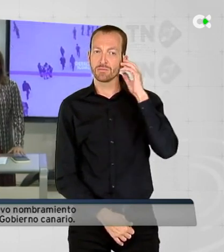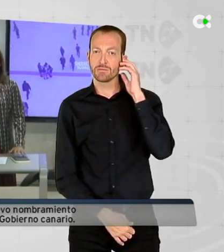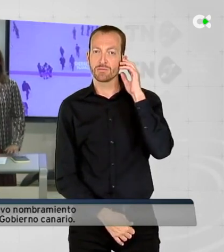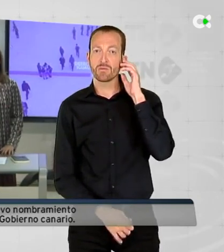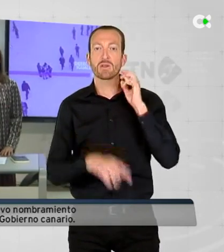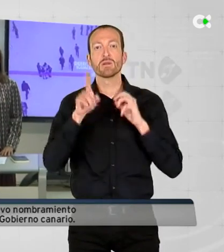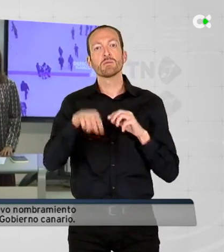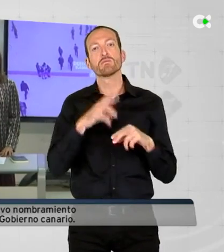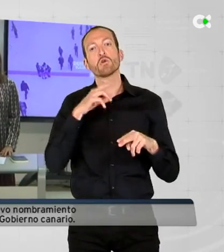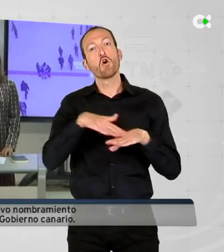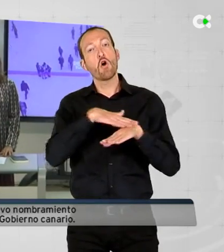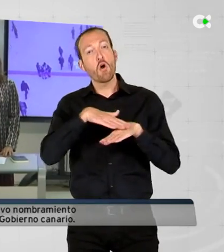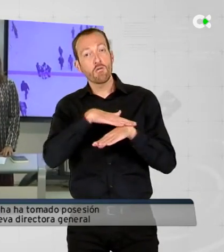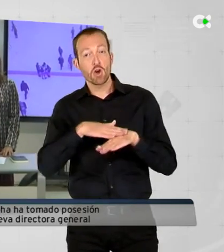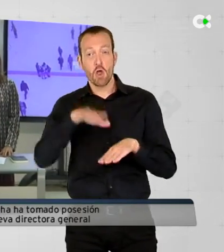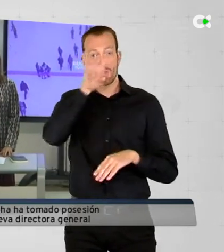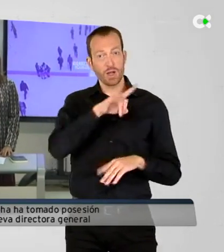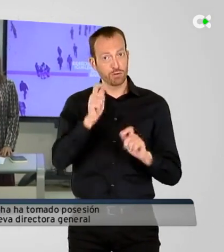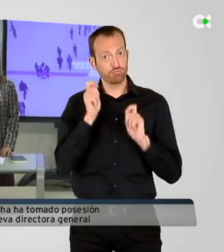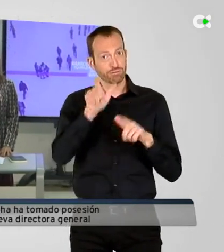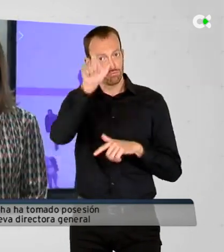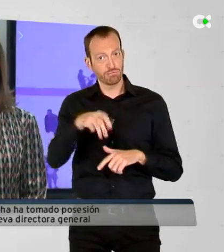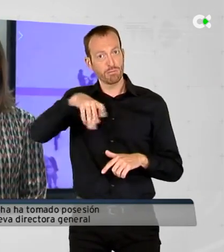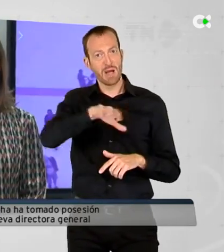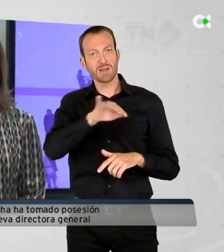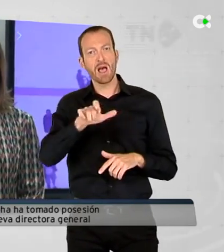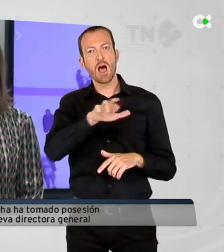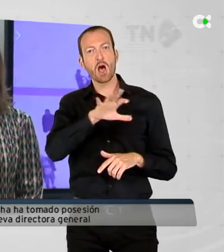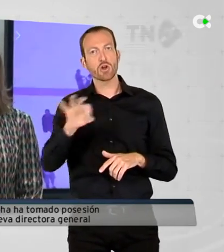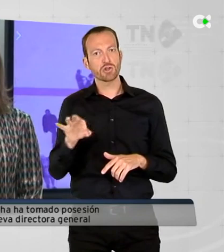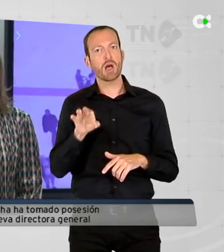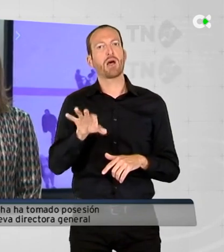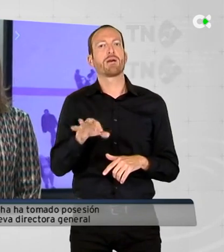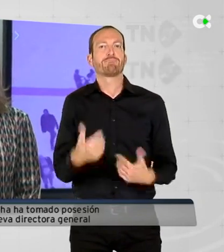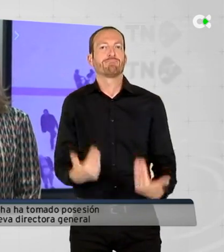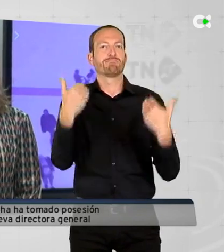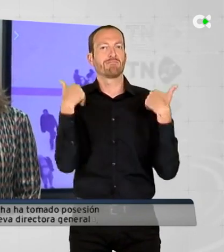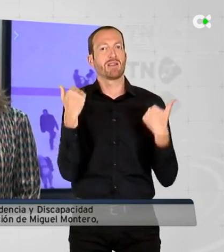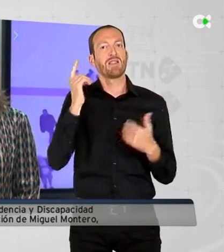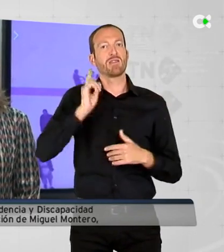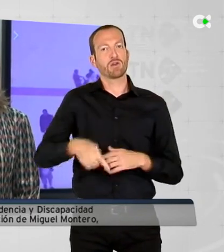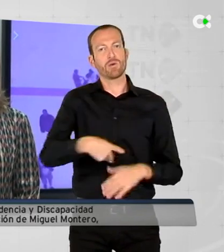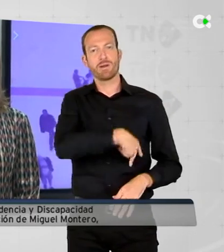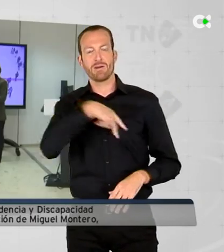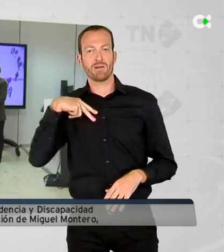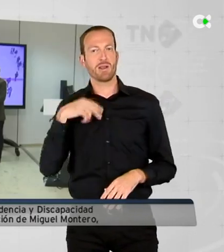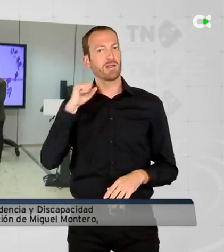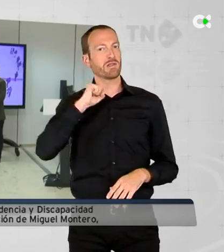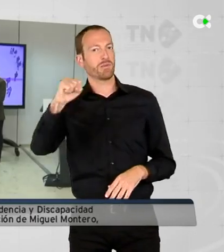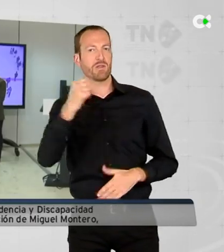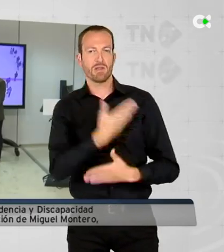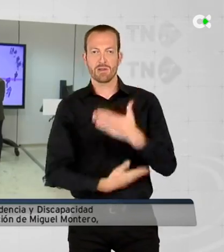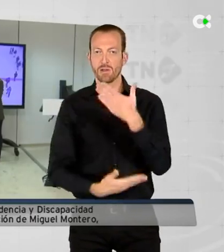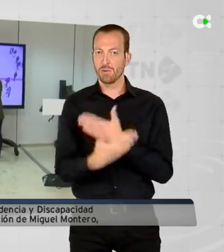Y nuevo nombramiento en el gobierno canario, Marta Arocha ha tomado posesión como nueva directora general de dependencia